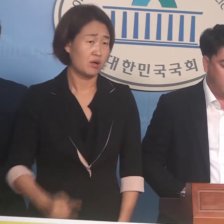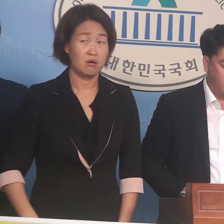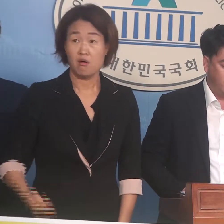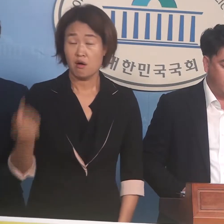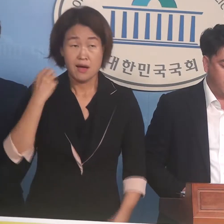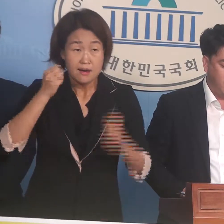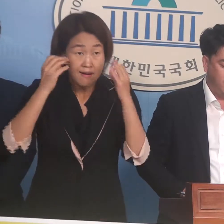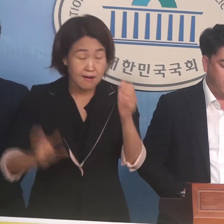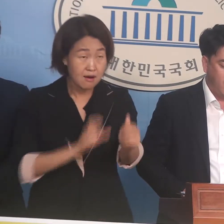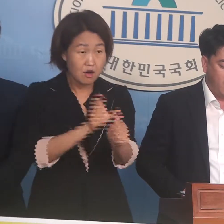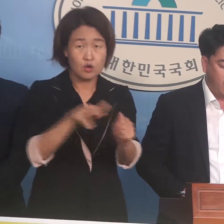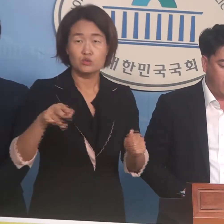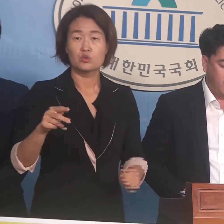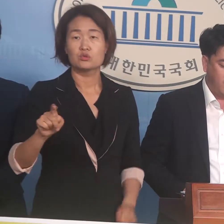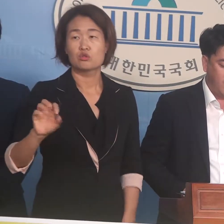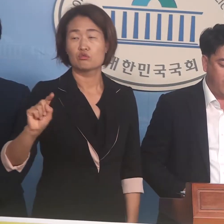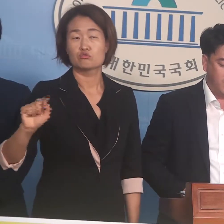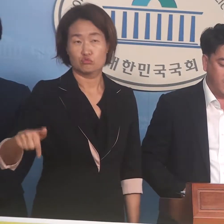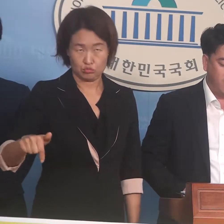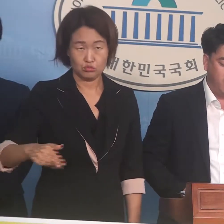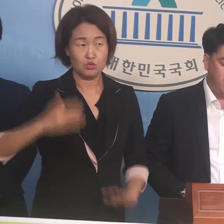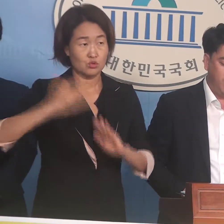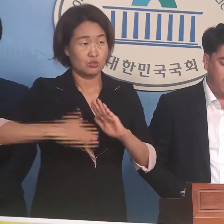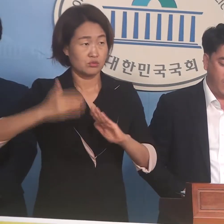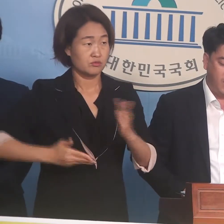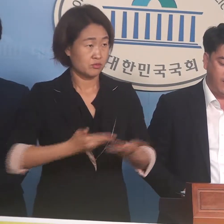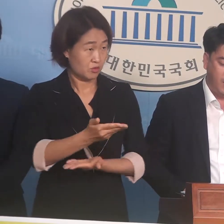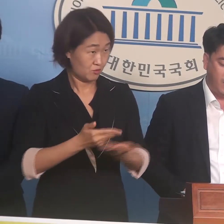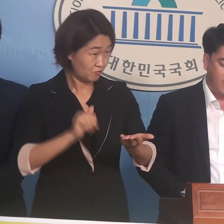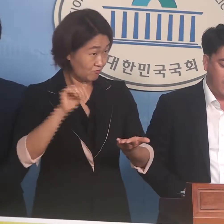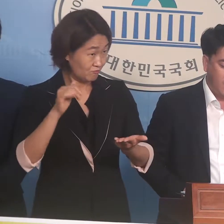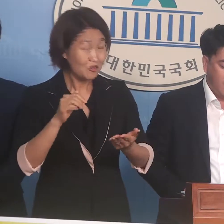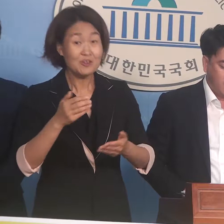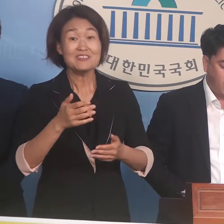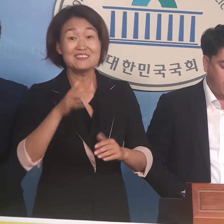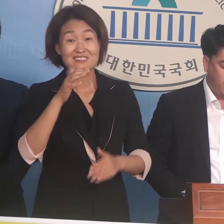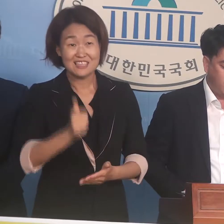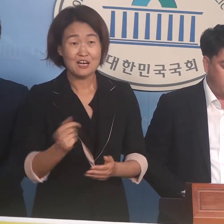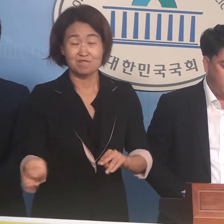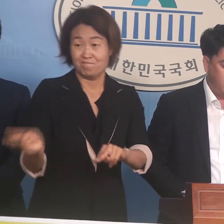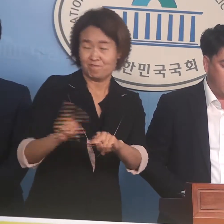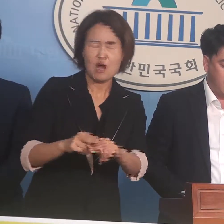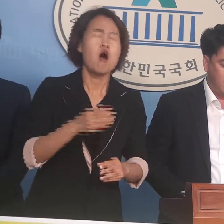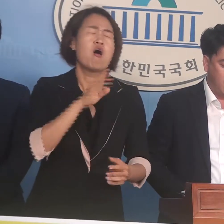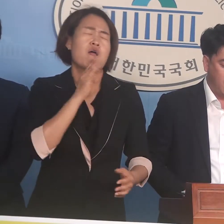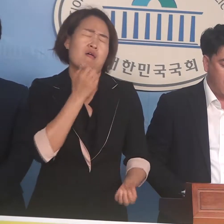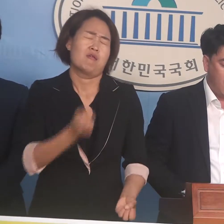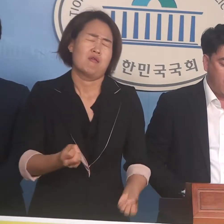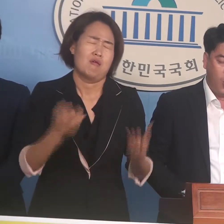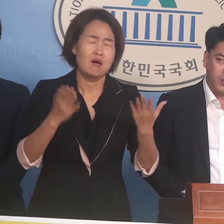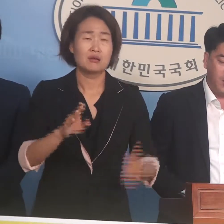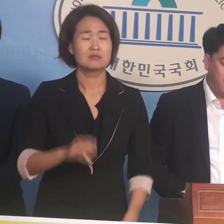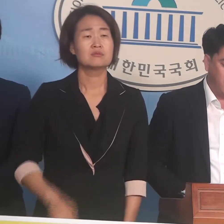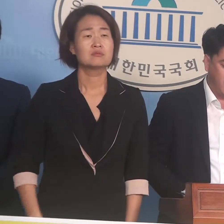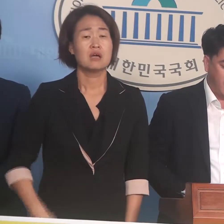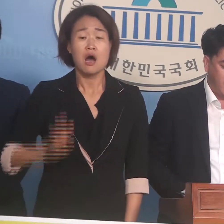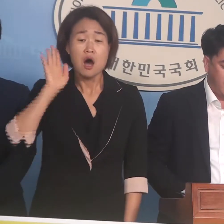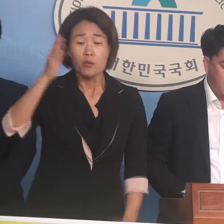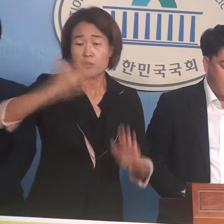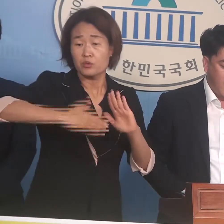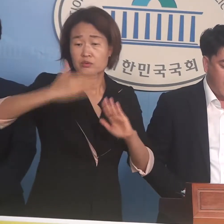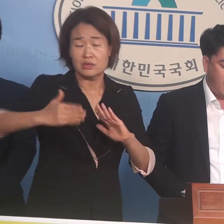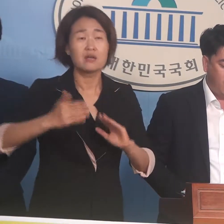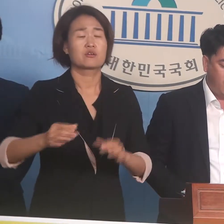임명된 조성욱 신임 공정거래위원장의 취임을 환영하며 조성욱 위원장께서 공정한